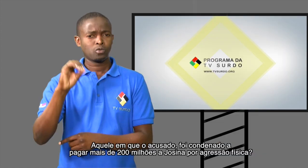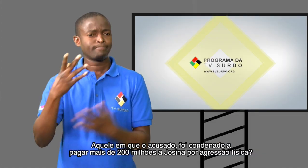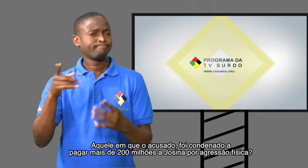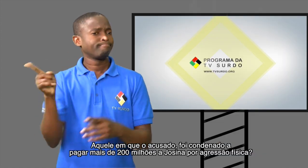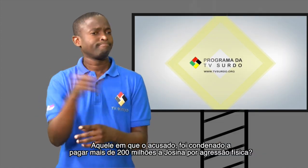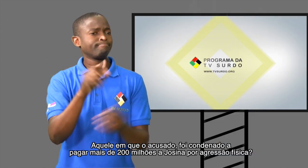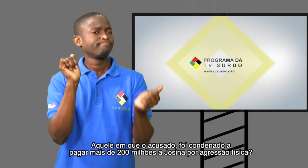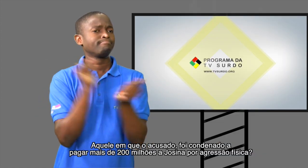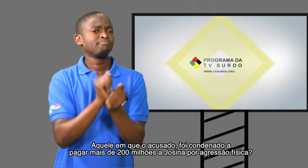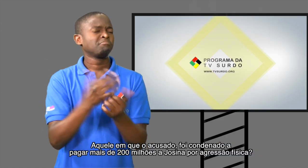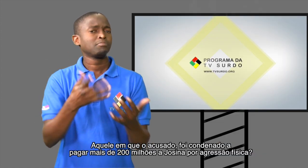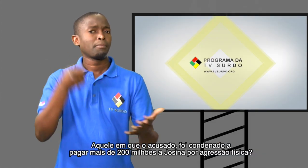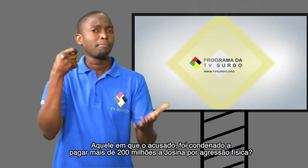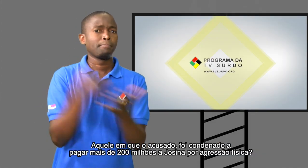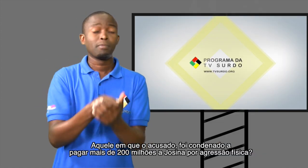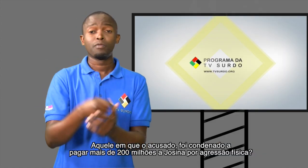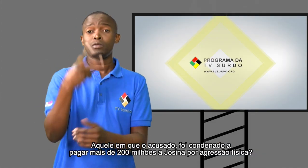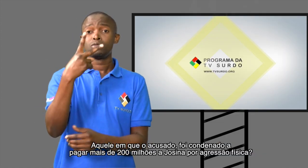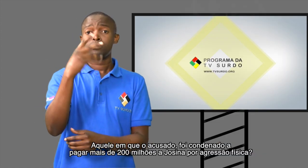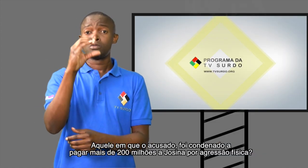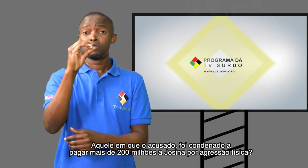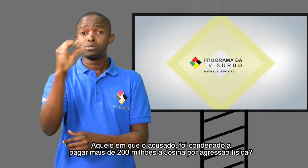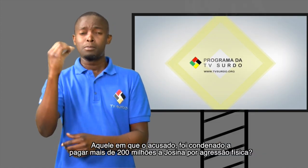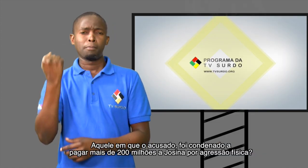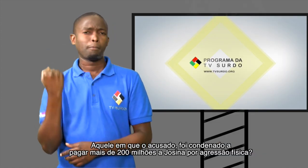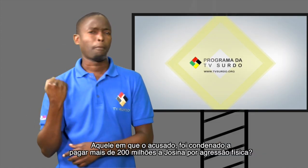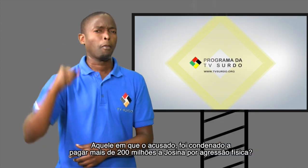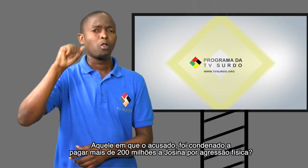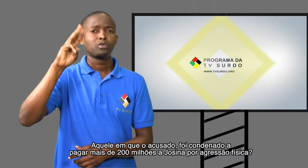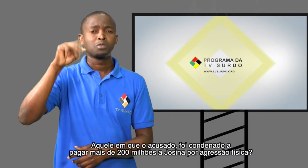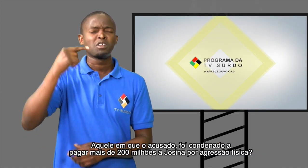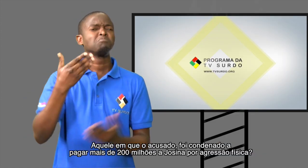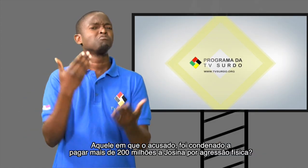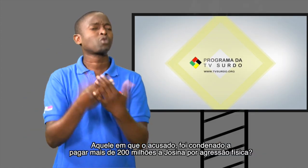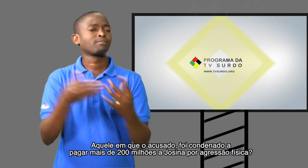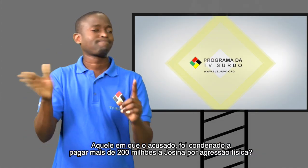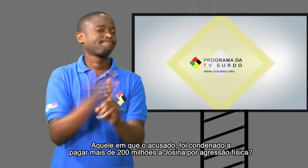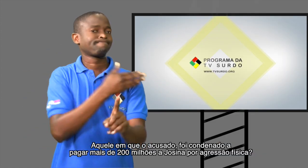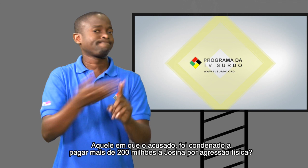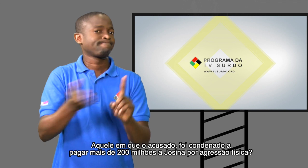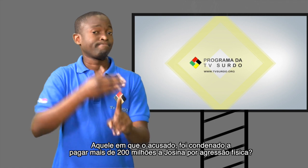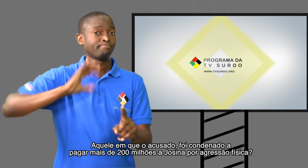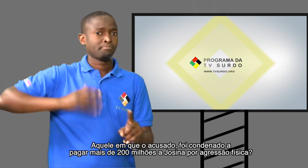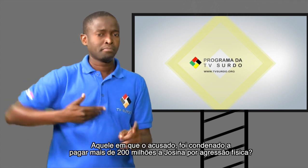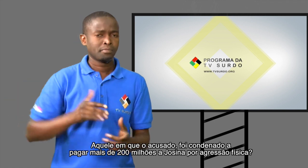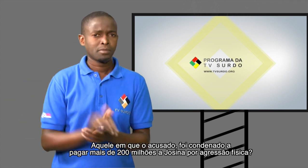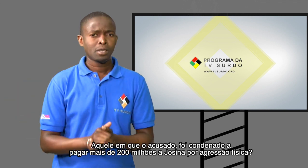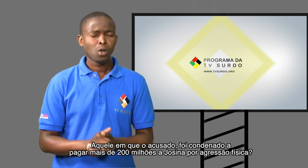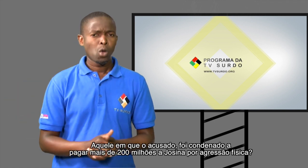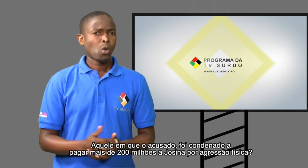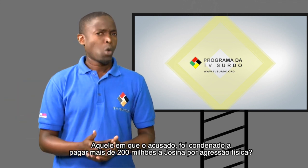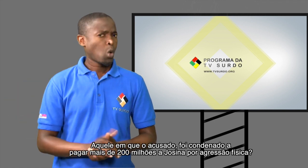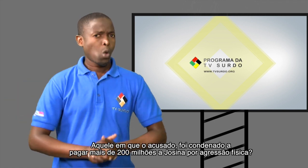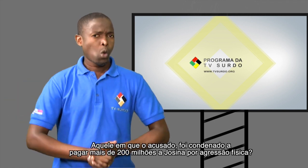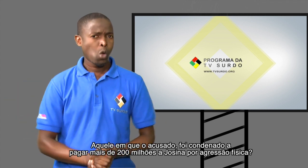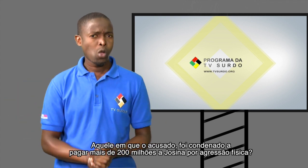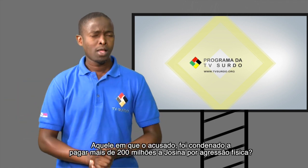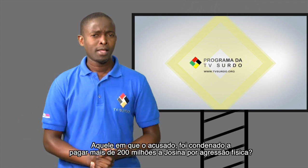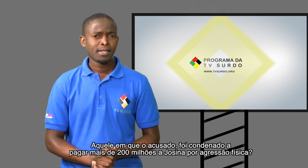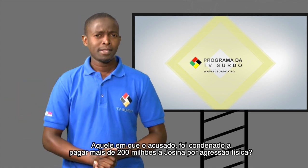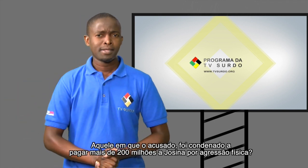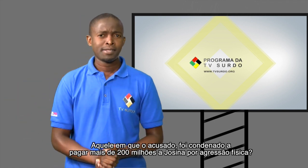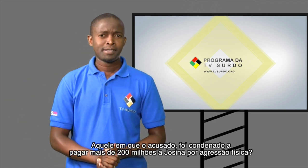Licuco? Aquele em que o acusado foi condenado a pagar mais de 200 milhões a